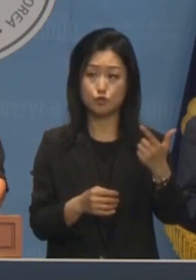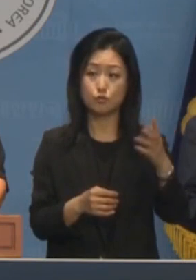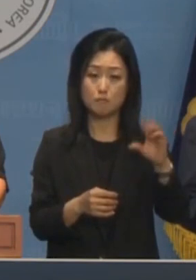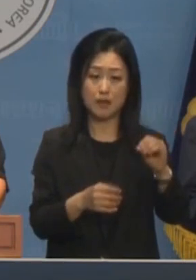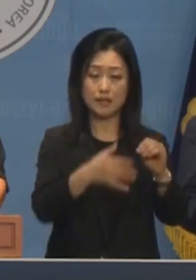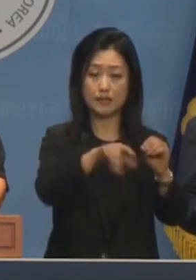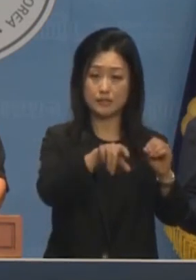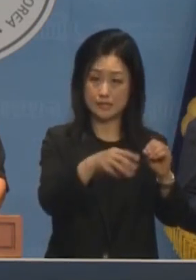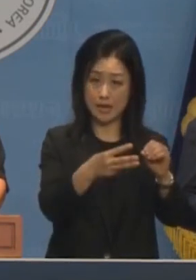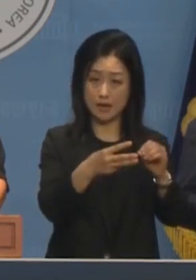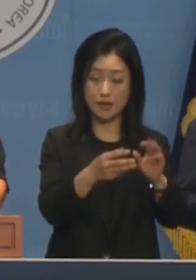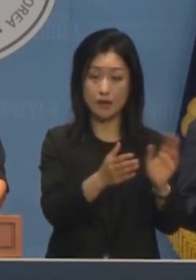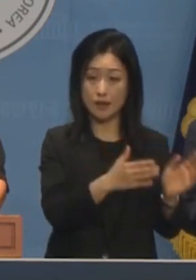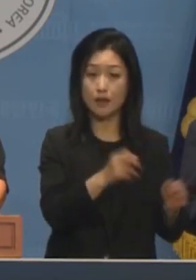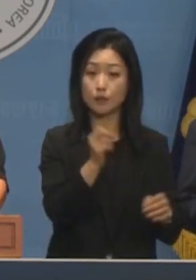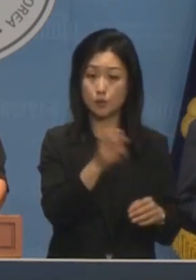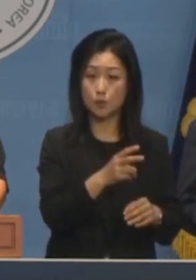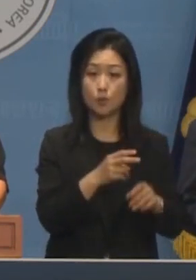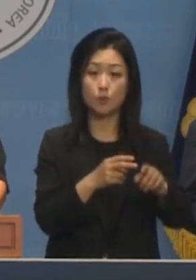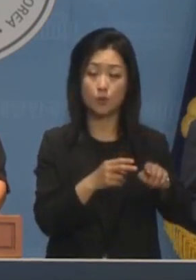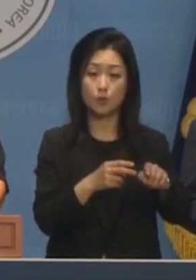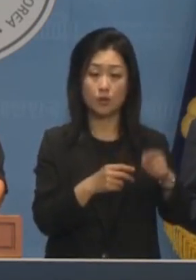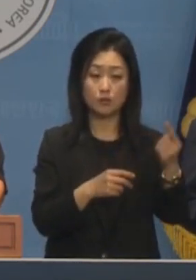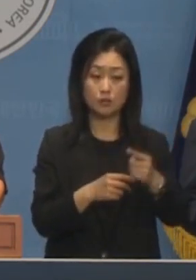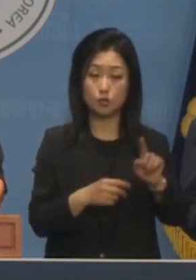296만 셀이었고 마이크로시스틴 농도는